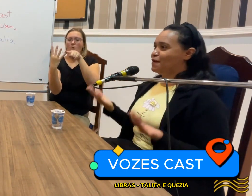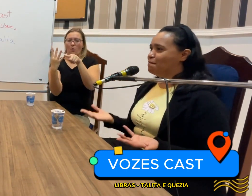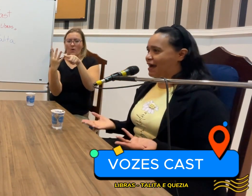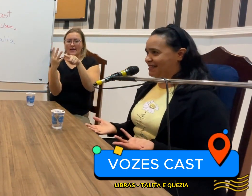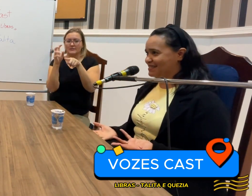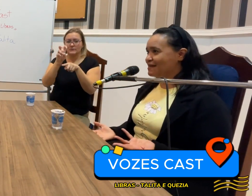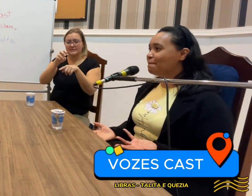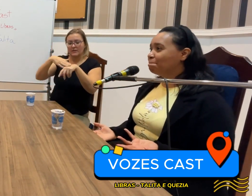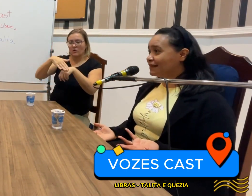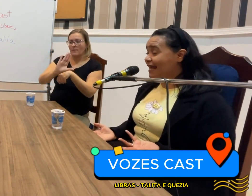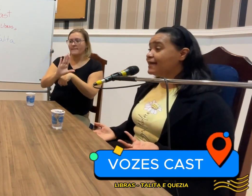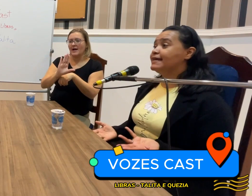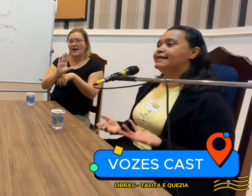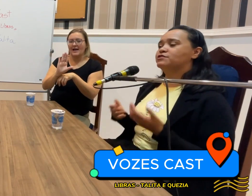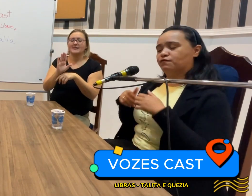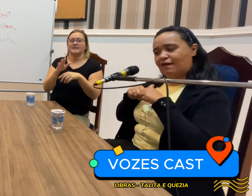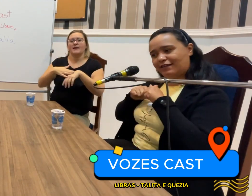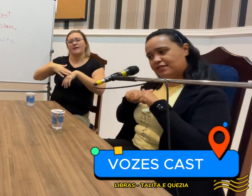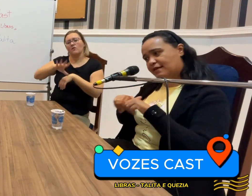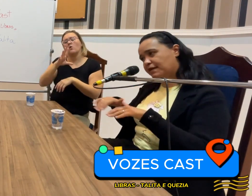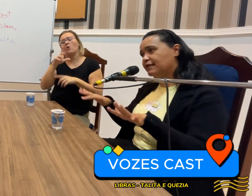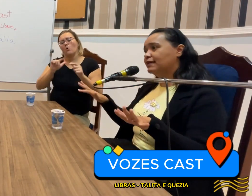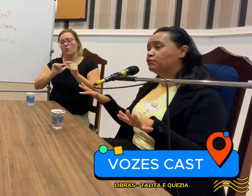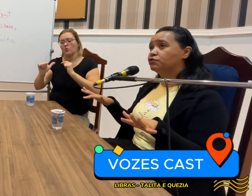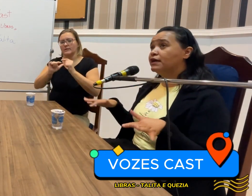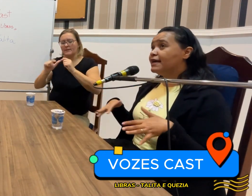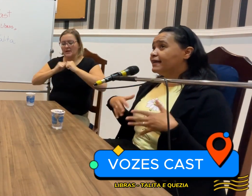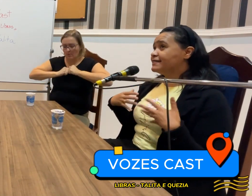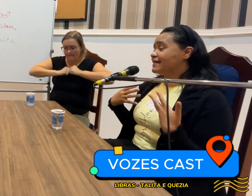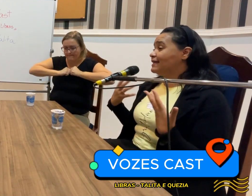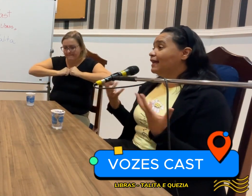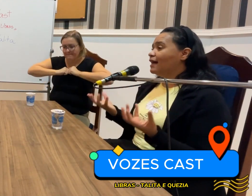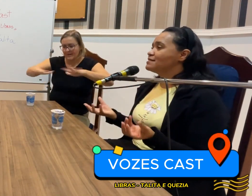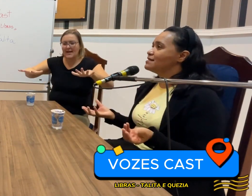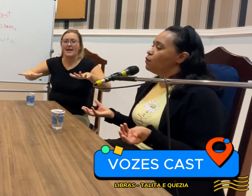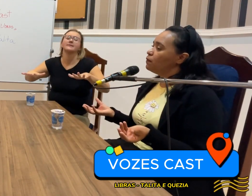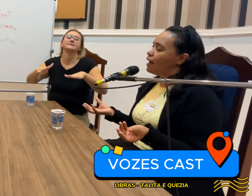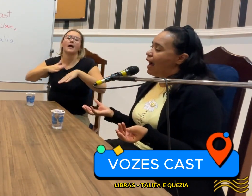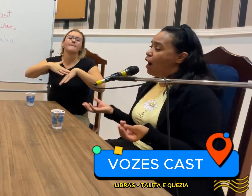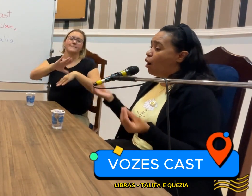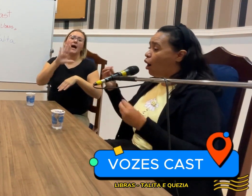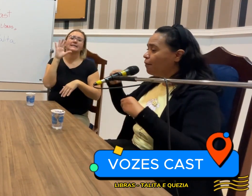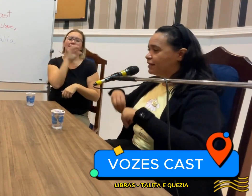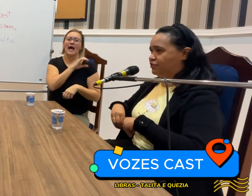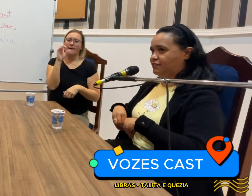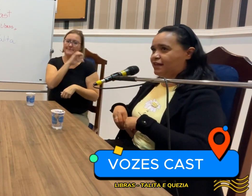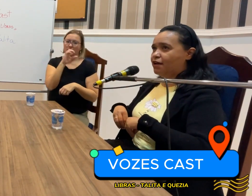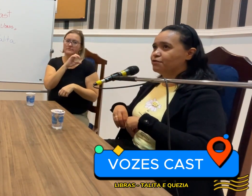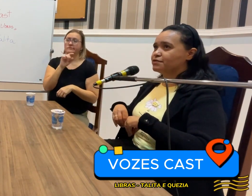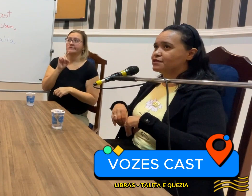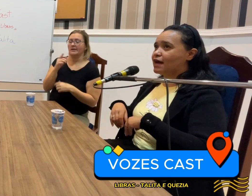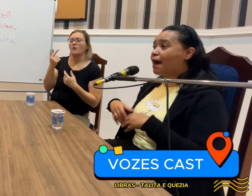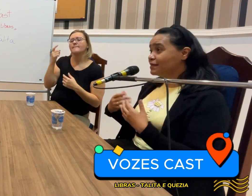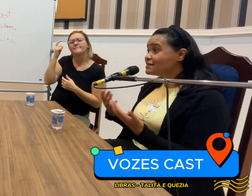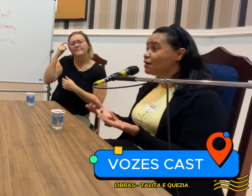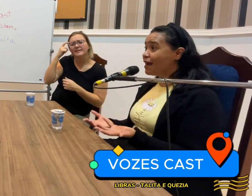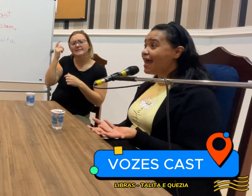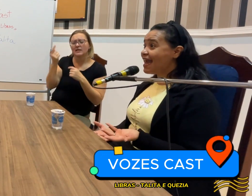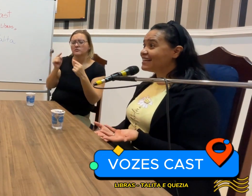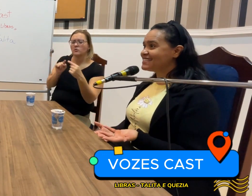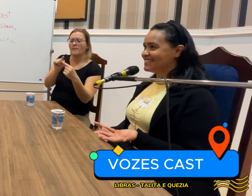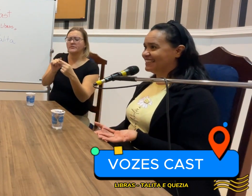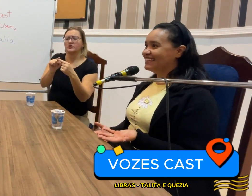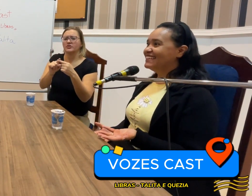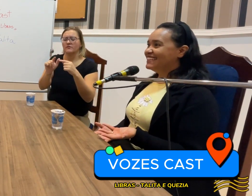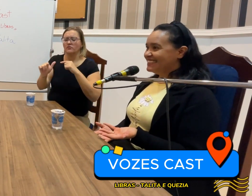gente tiver mais. Polariza. Né? E isso vai disseminando. Uau. E assim, em relação à obra de Deus, a missão